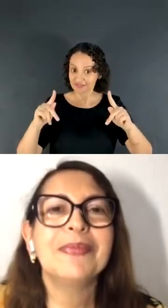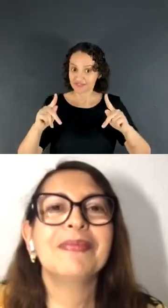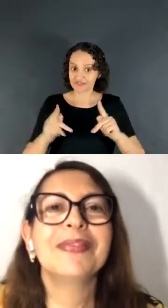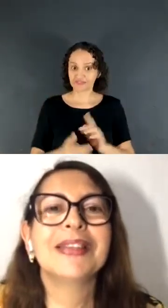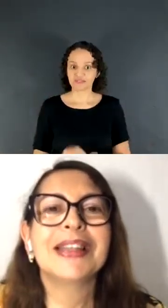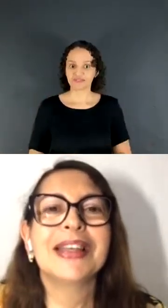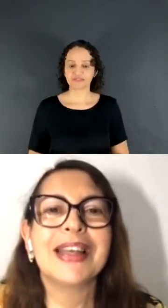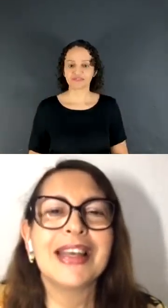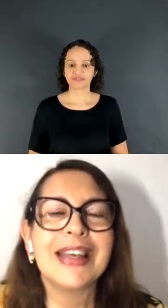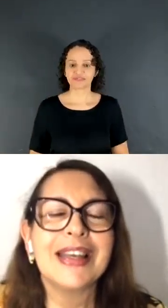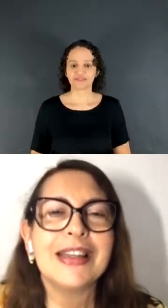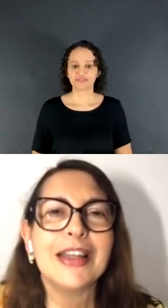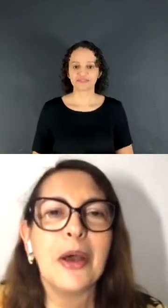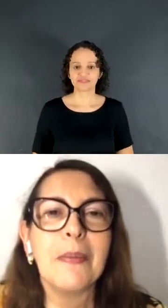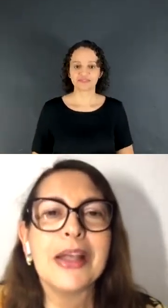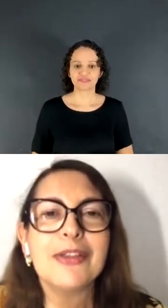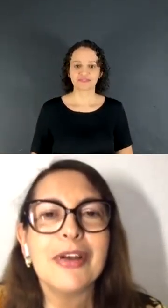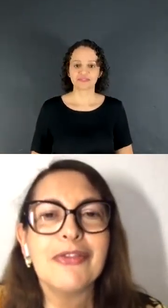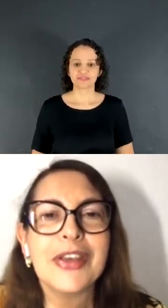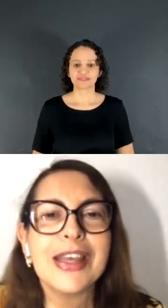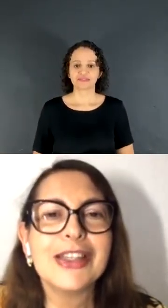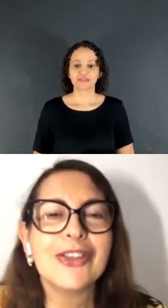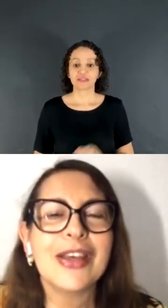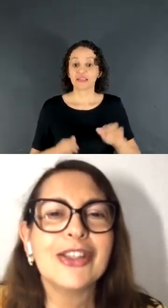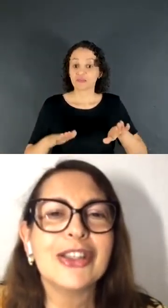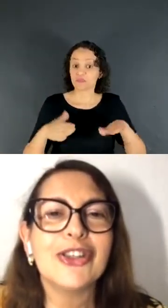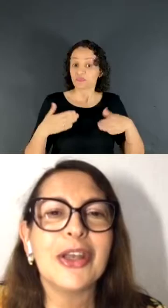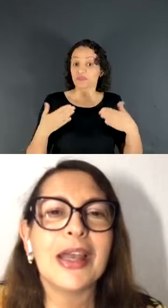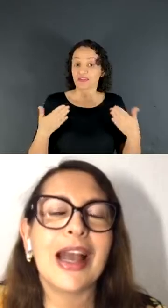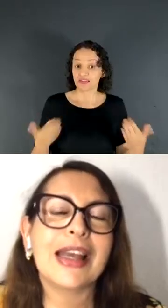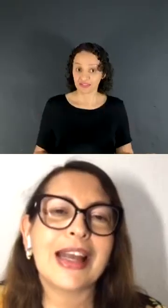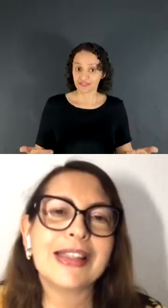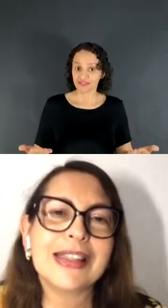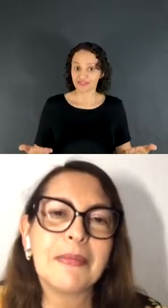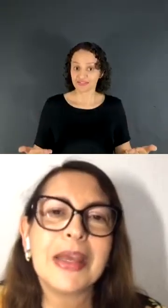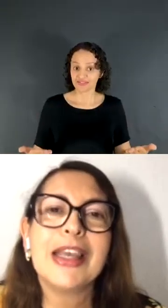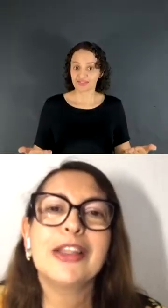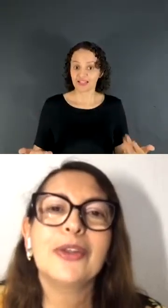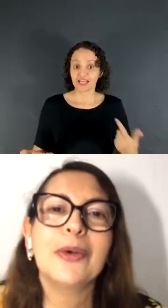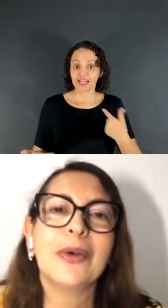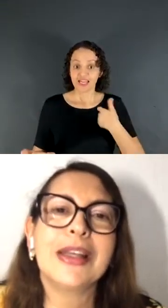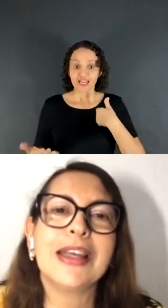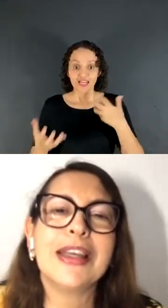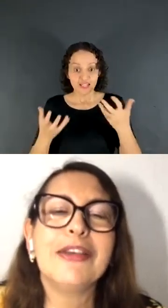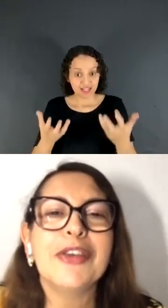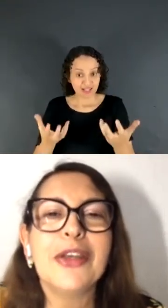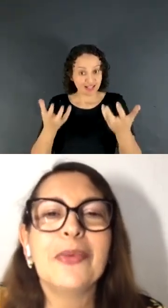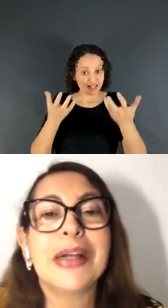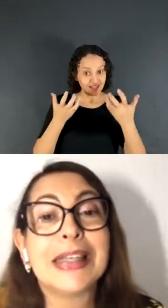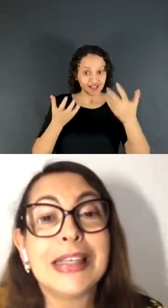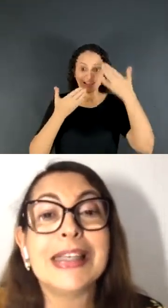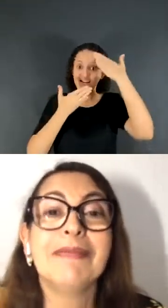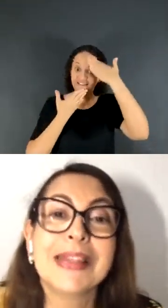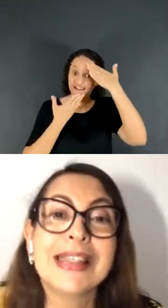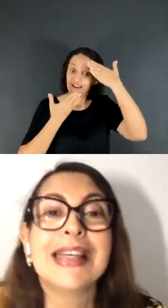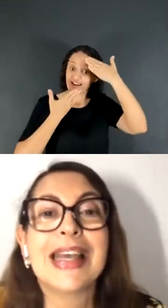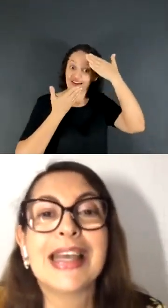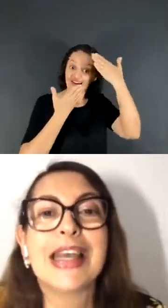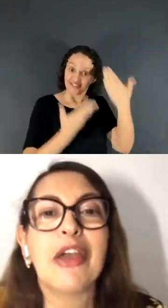Pronto. Então, mais uma vez, né, gente, agradecimento. Olha aí, vem um